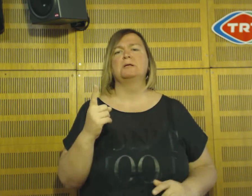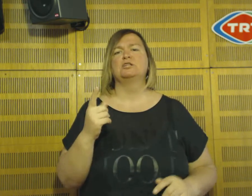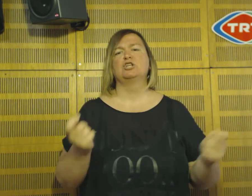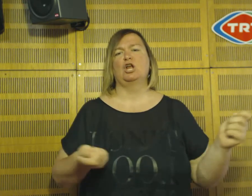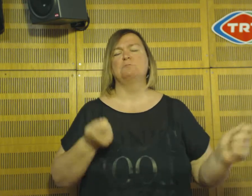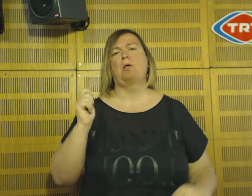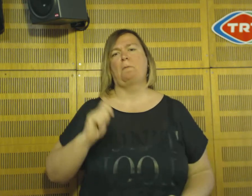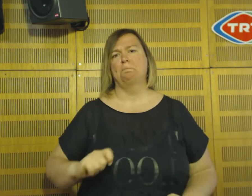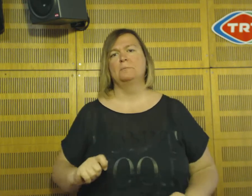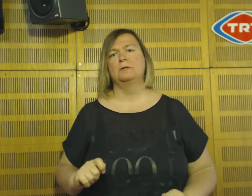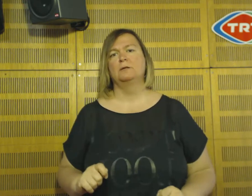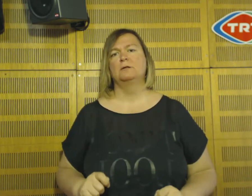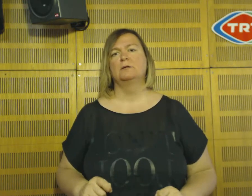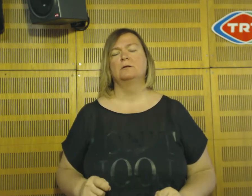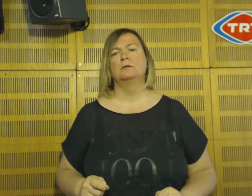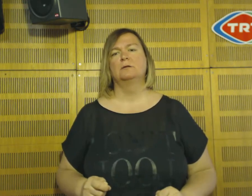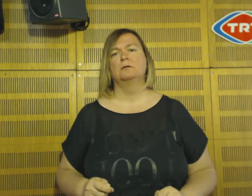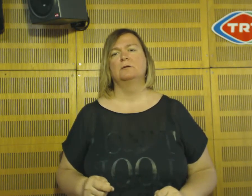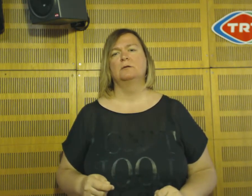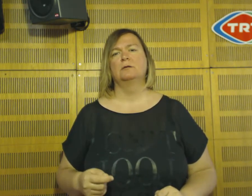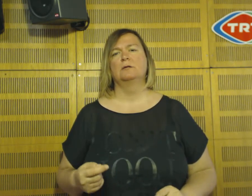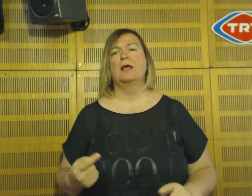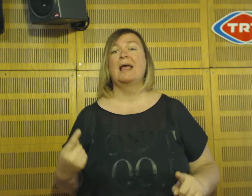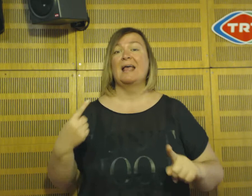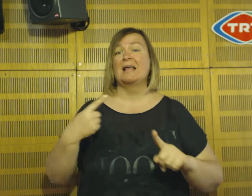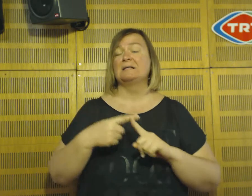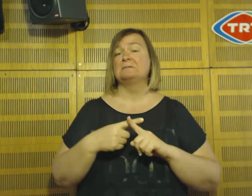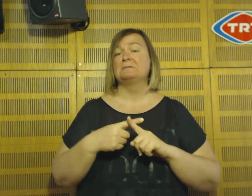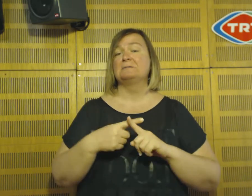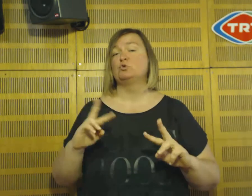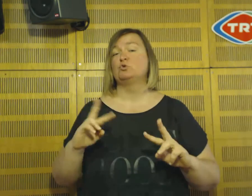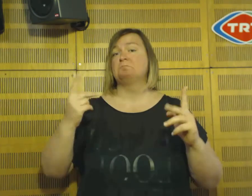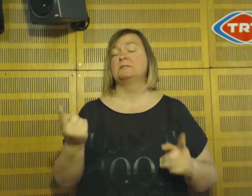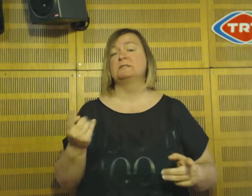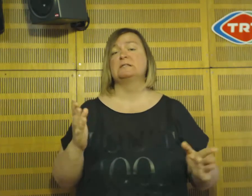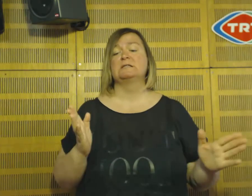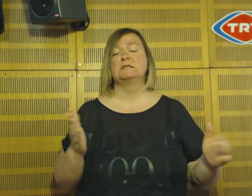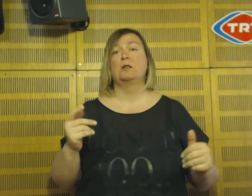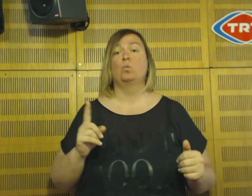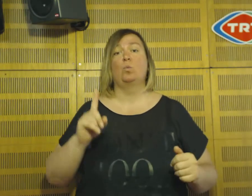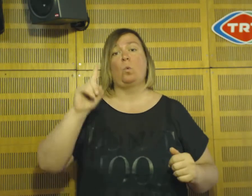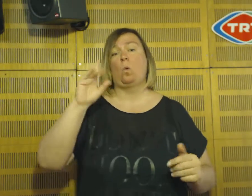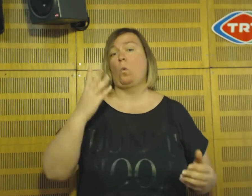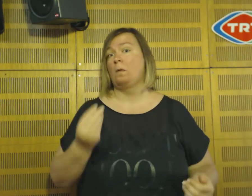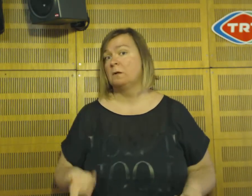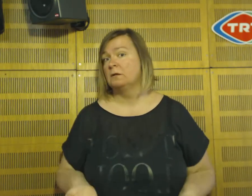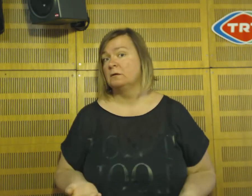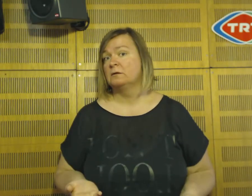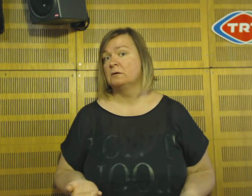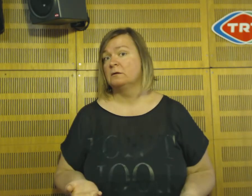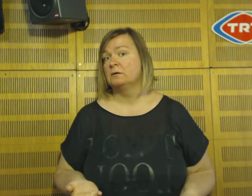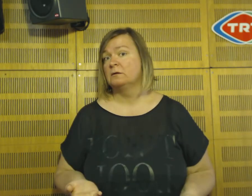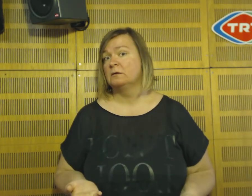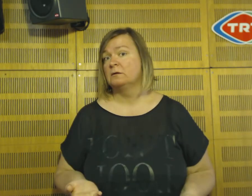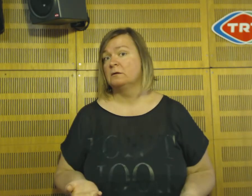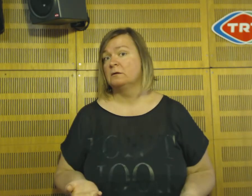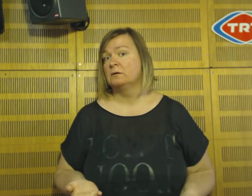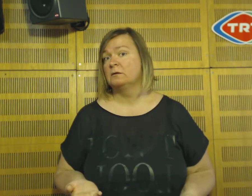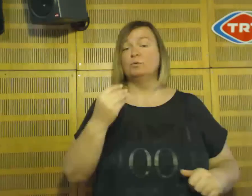çalışma yaptı. Evet. Ekstrem durumlar olabilir. Sandık yukarıda olabilir. Sandık yukarıda olduğu zaman